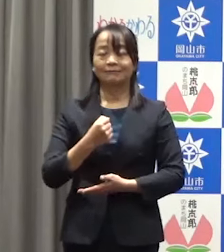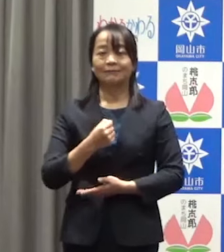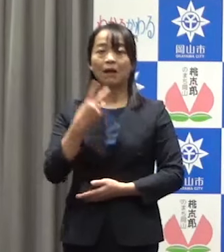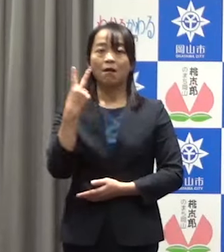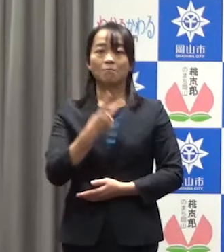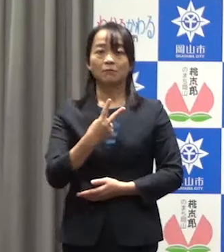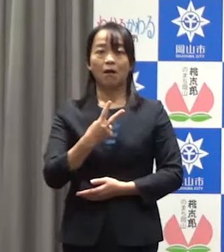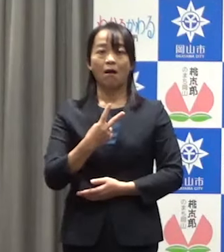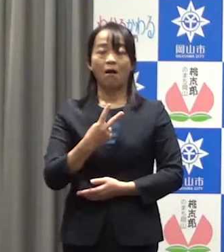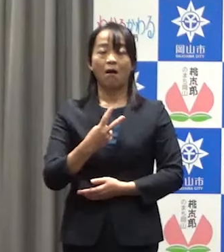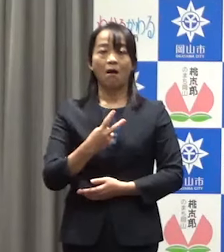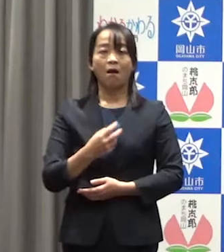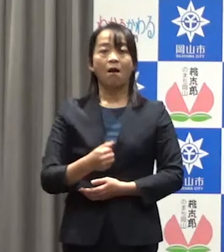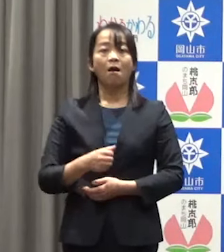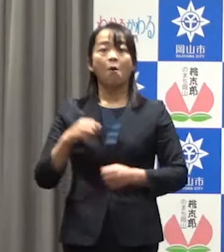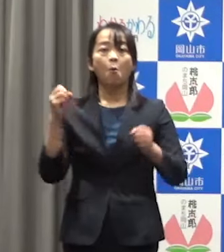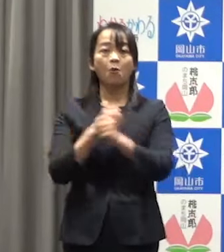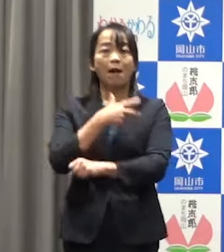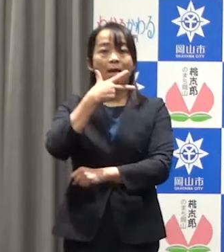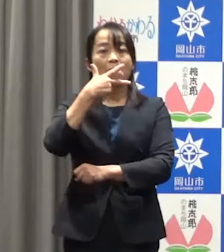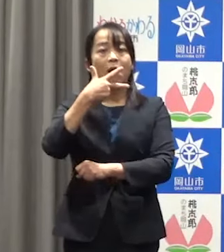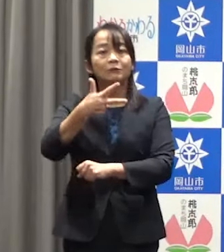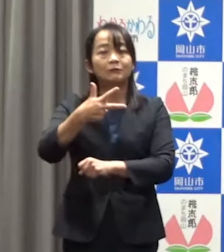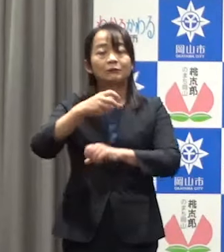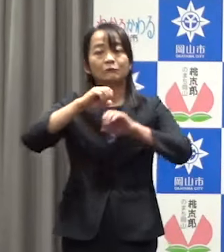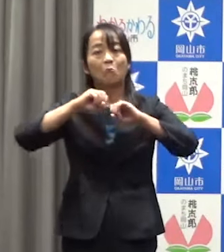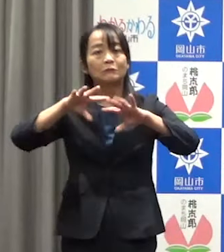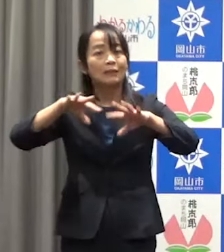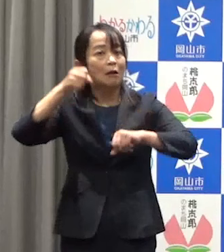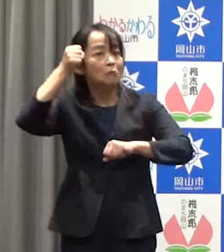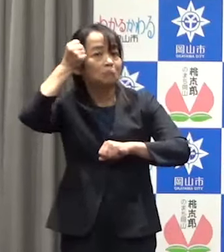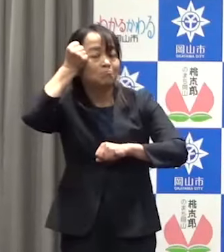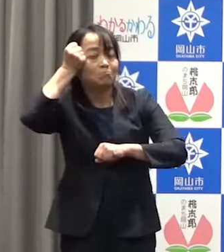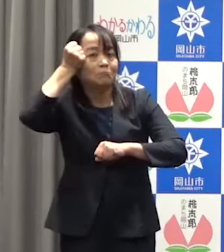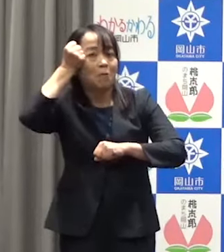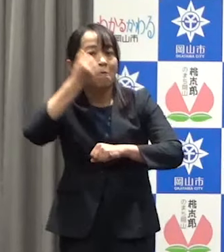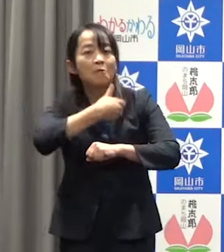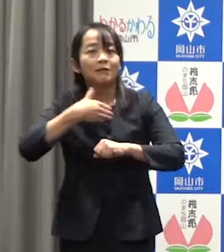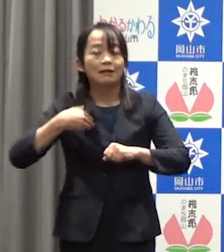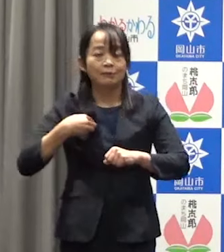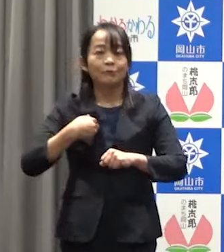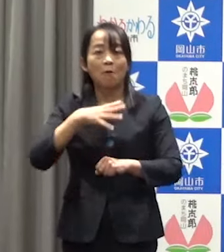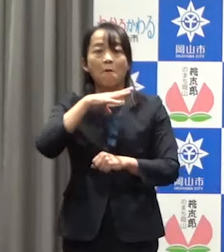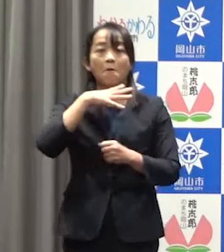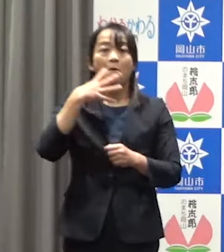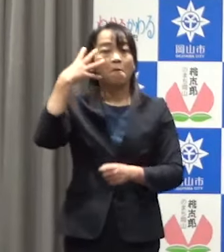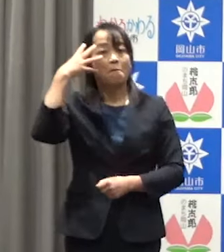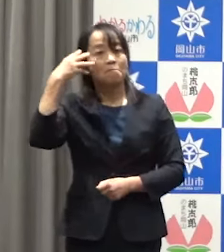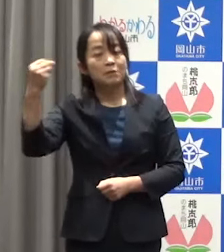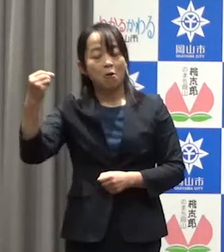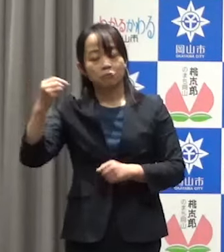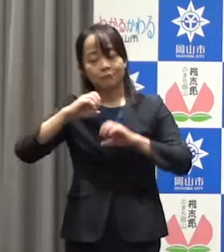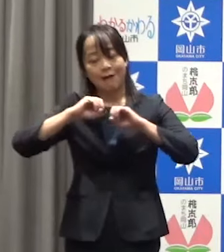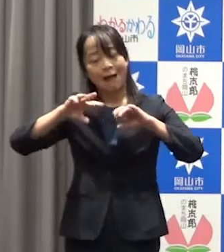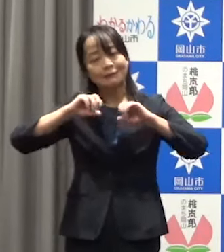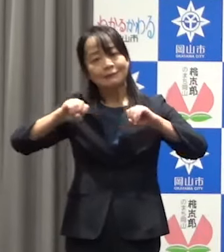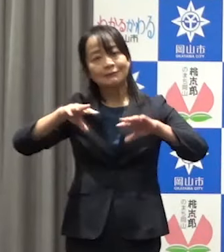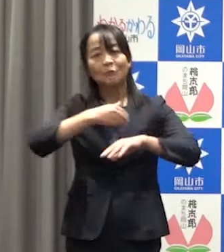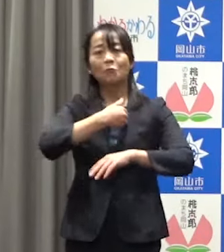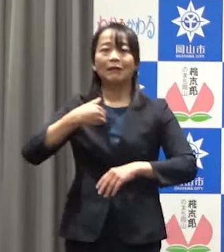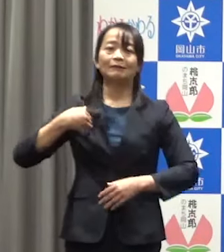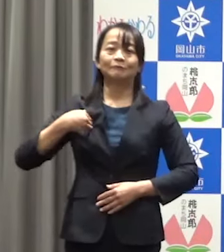市の、プレゼンスの向上、そして、魅力発信につなげていきたいと思います。